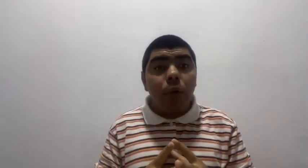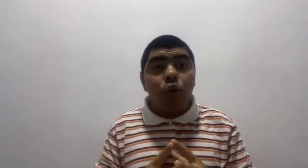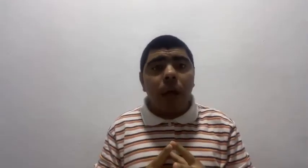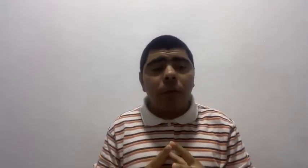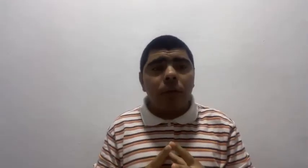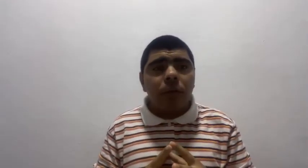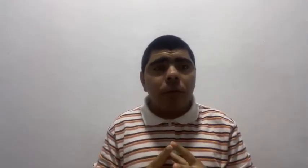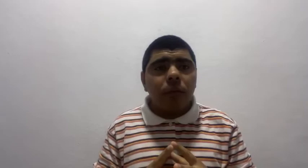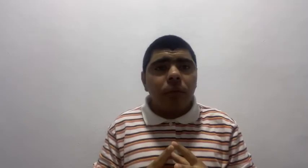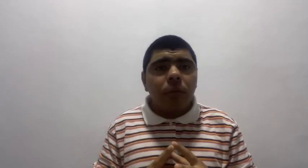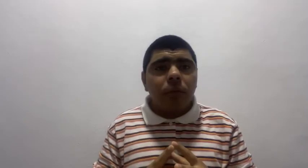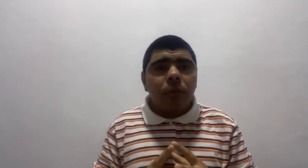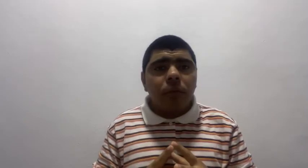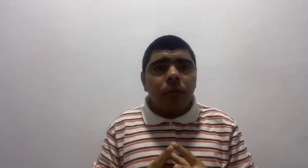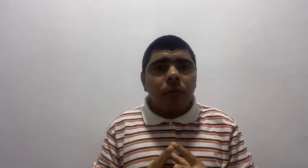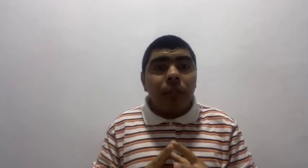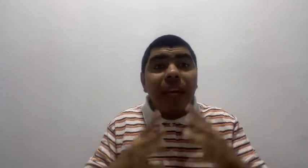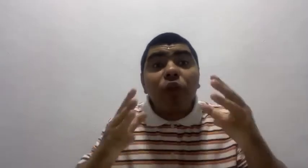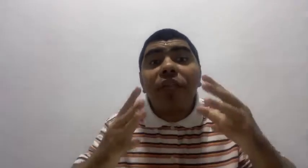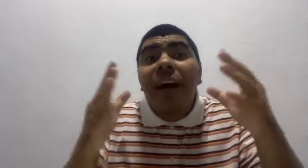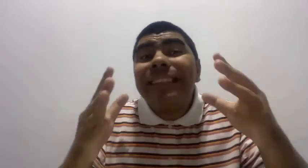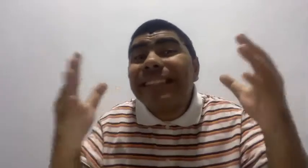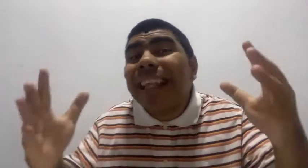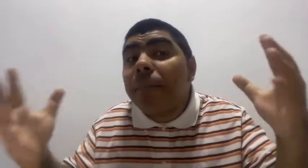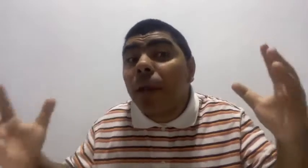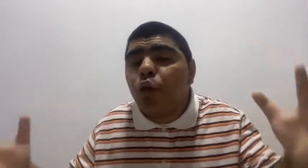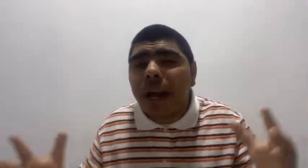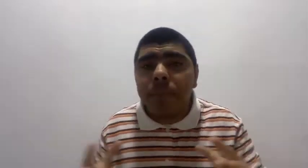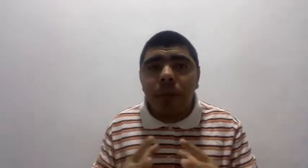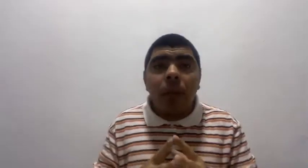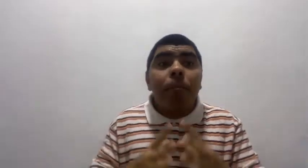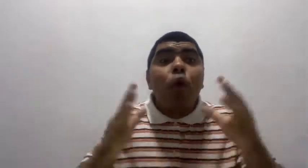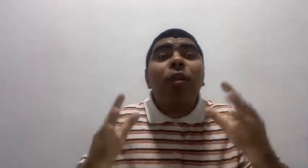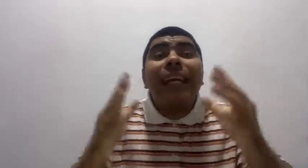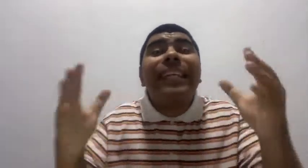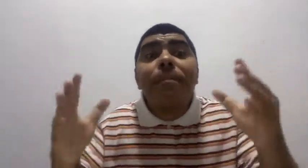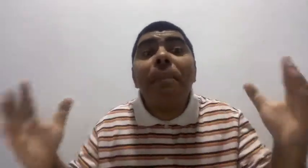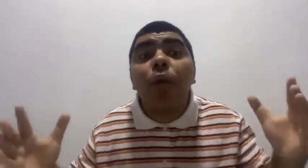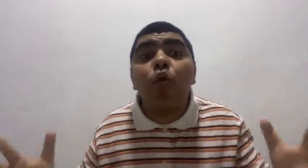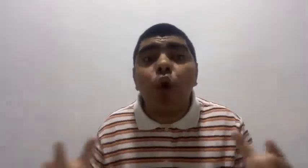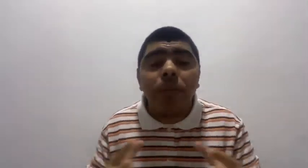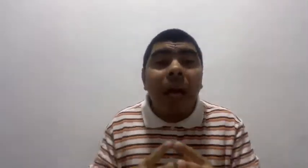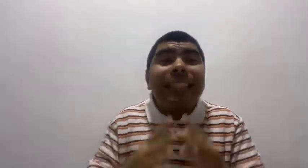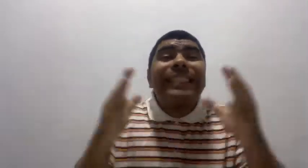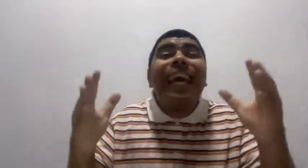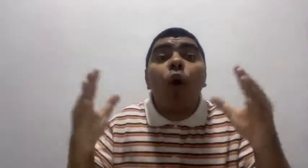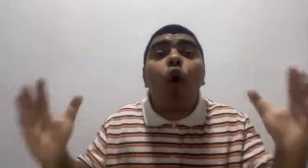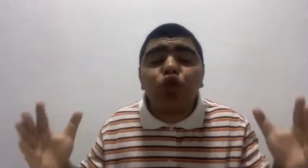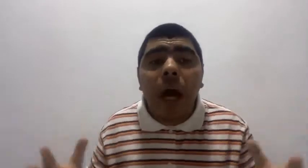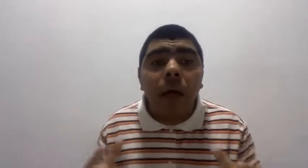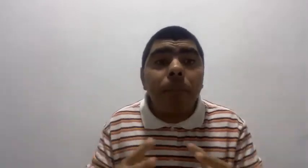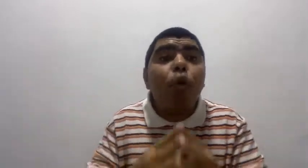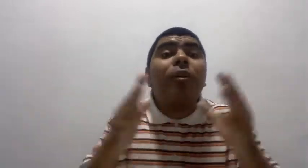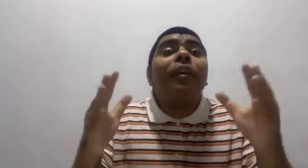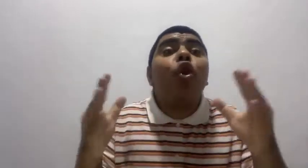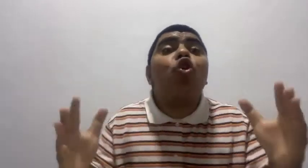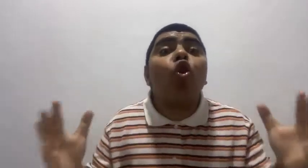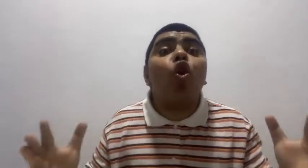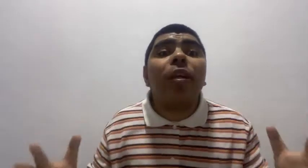Aleluya. Y eso es falta de madurez. Porque el que es maduro se goza. Porque Dios lo